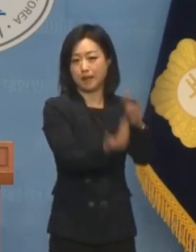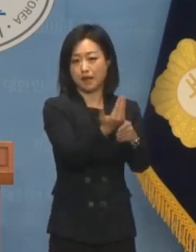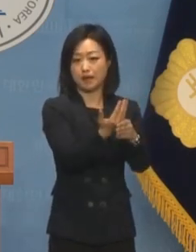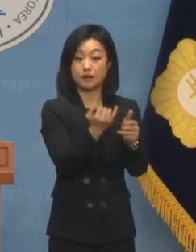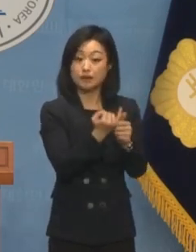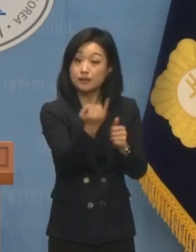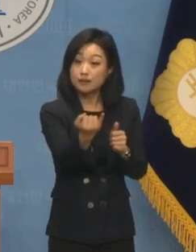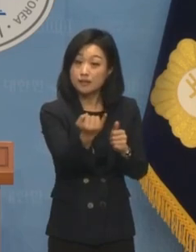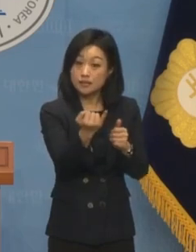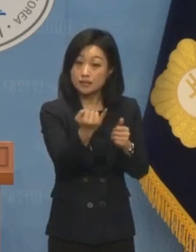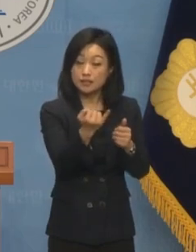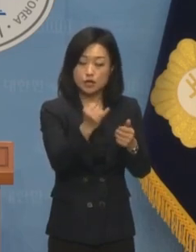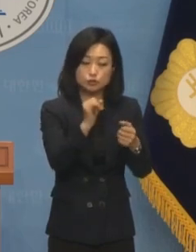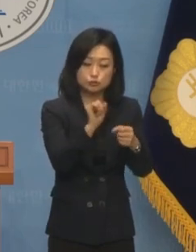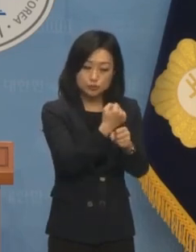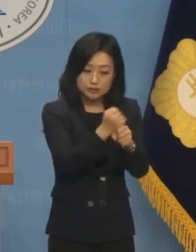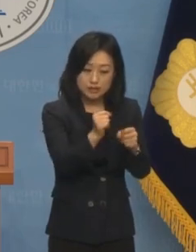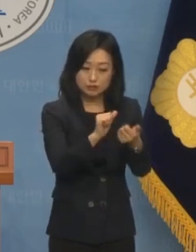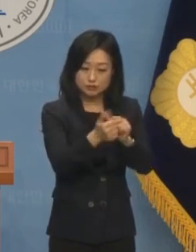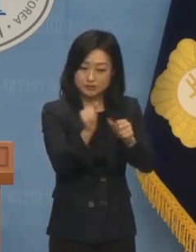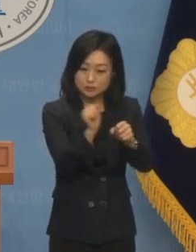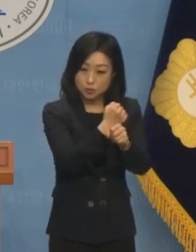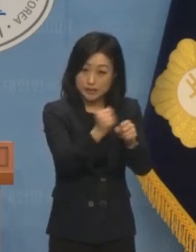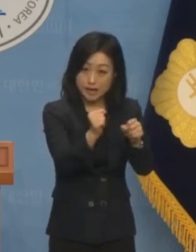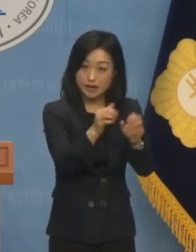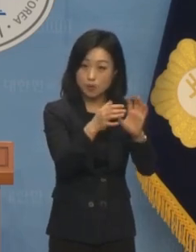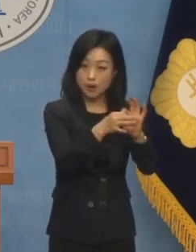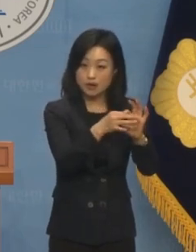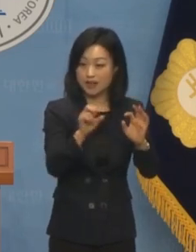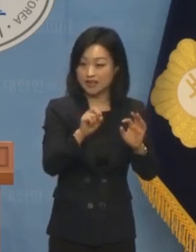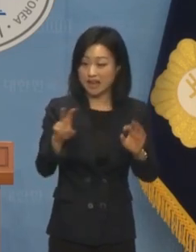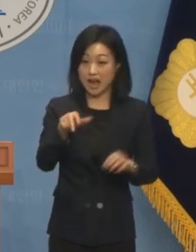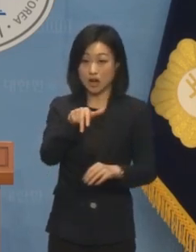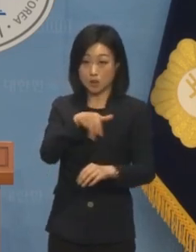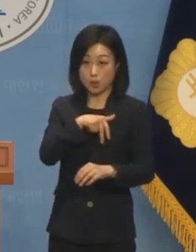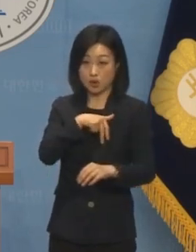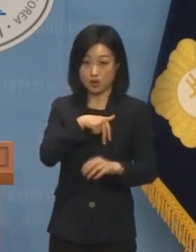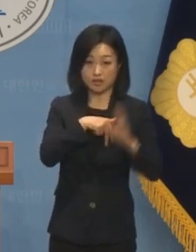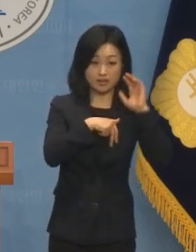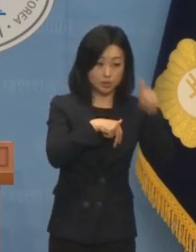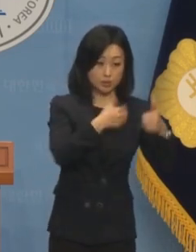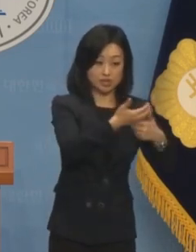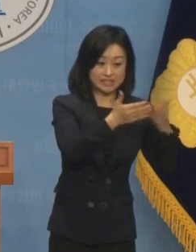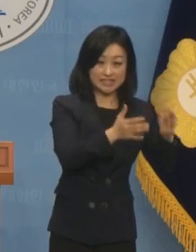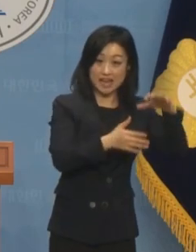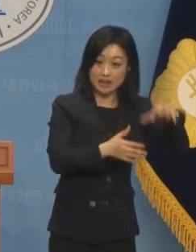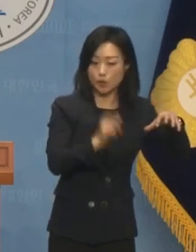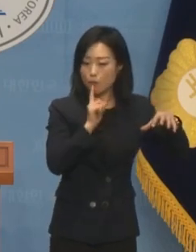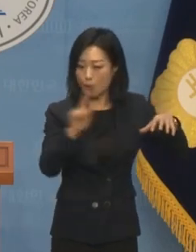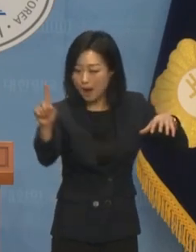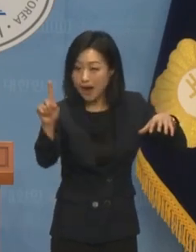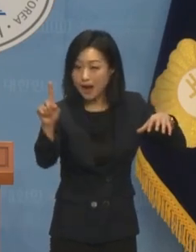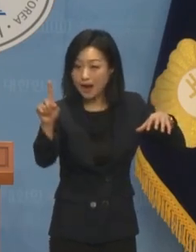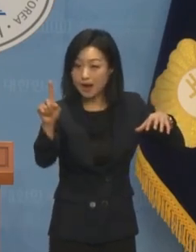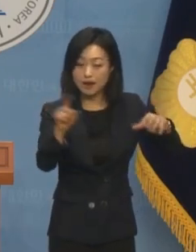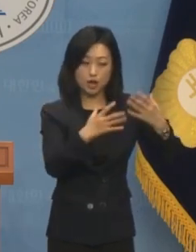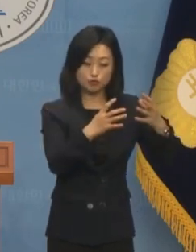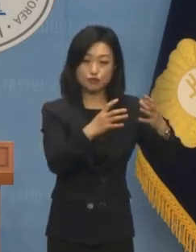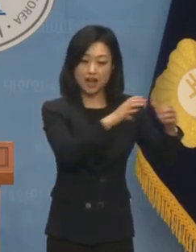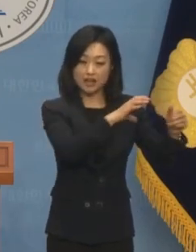의혹을 제기한 야당 의원을 대통령실이 대신 고발하기 하며 국가자원의 사적 용까지